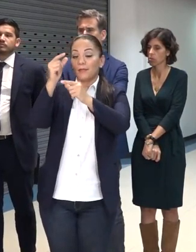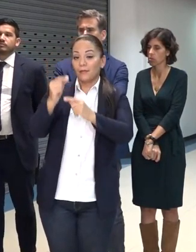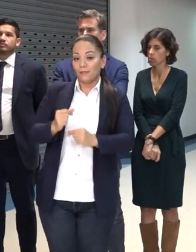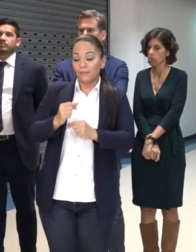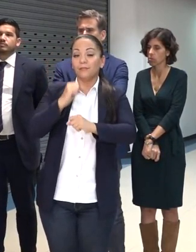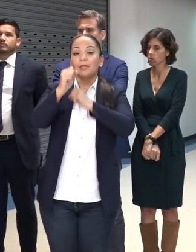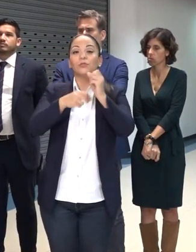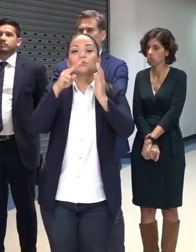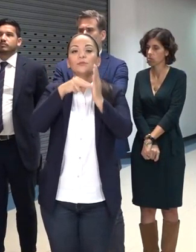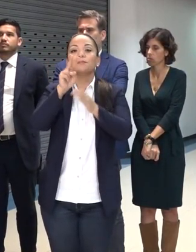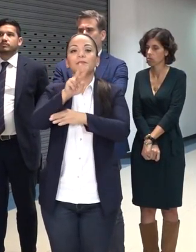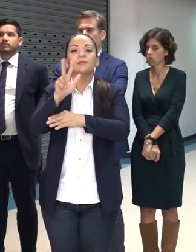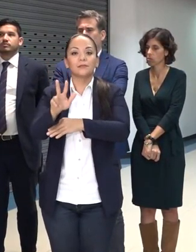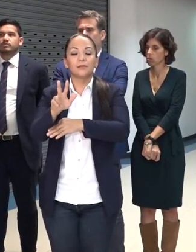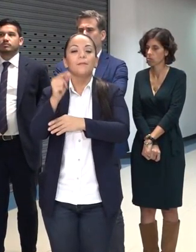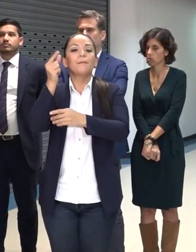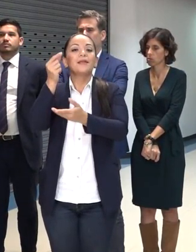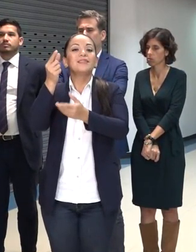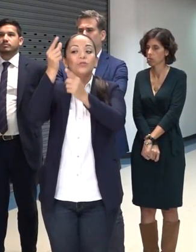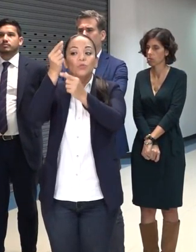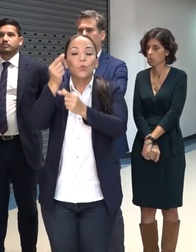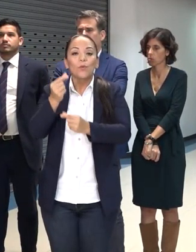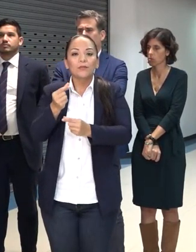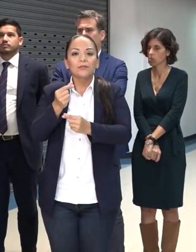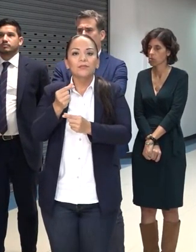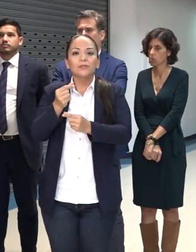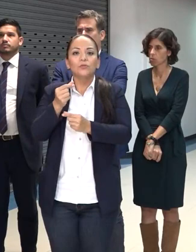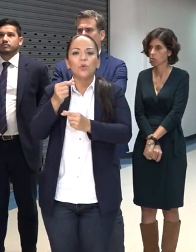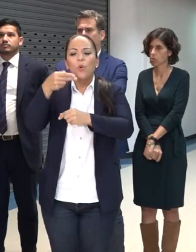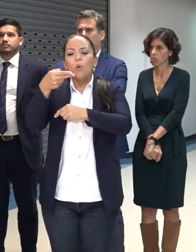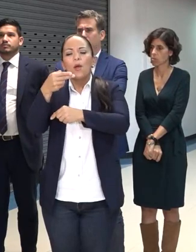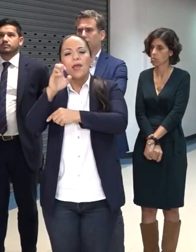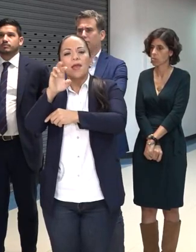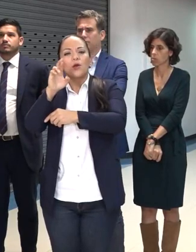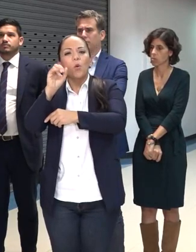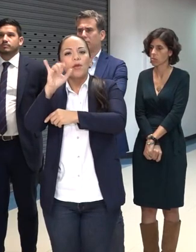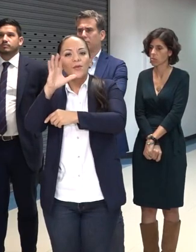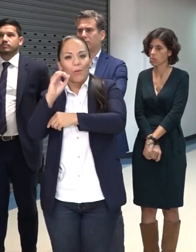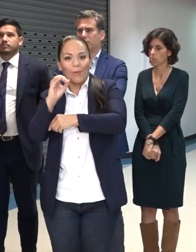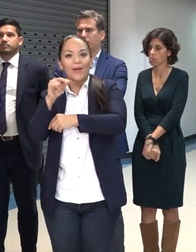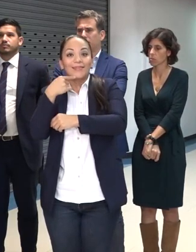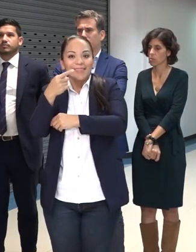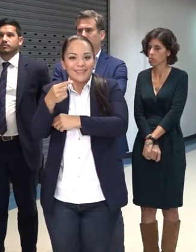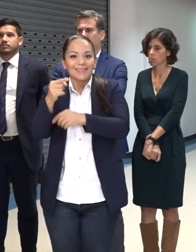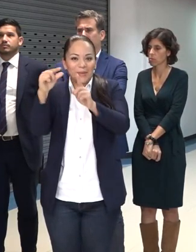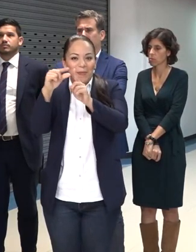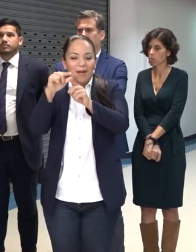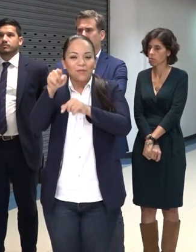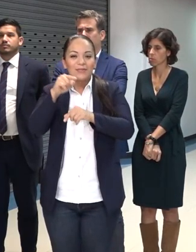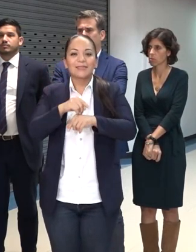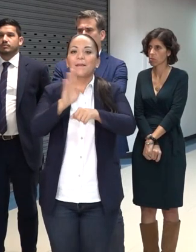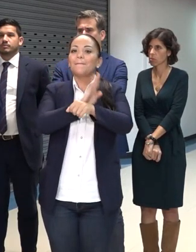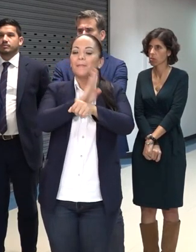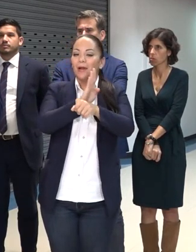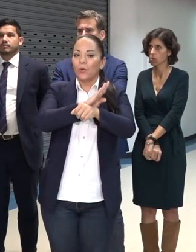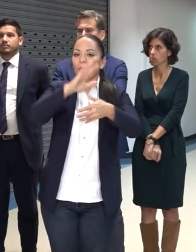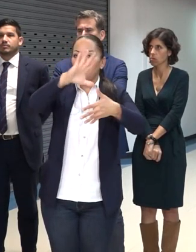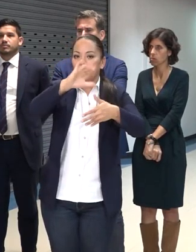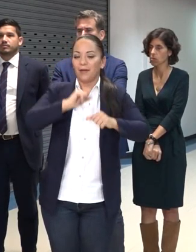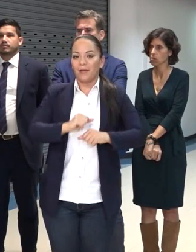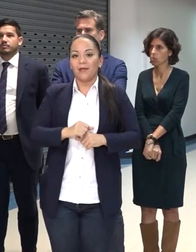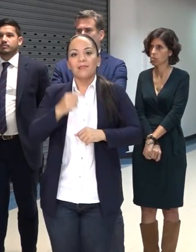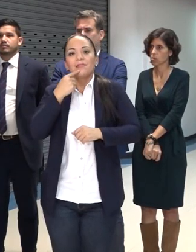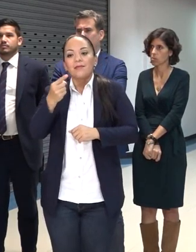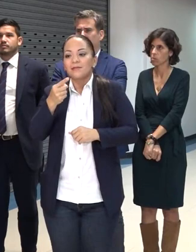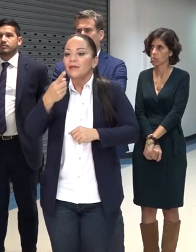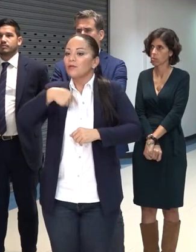presupuesto del 2023 es un presupuesto heroico. Así lo dice el Banco de América, no lo dice Rodrigo Chávez, que